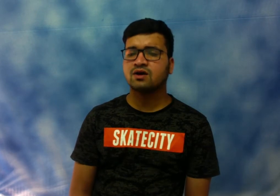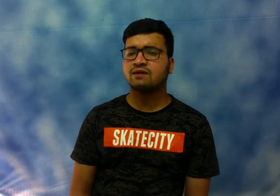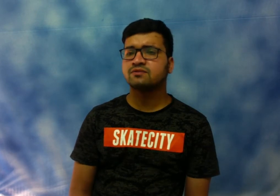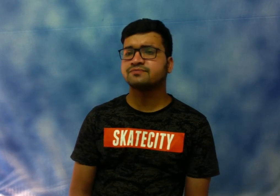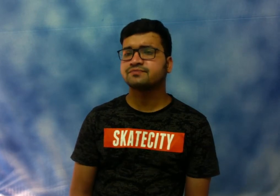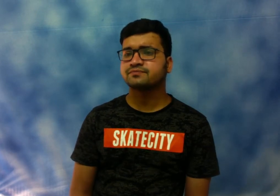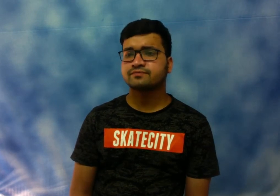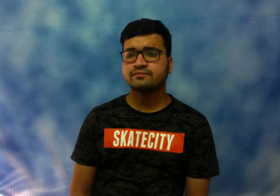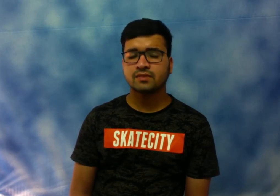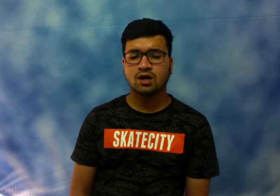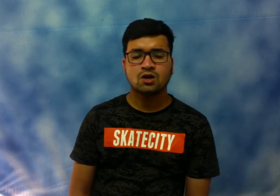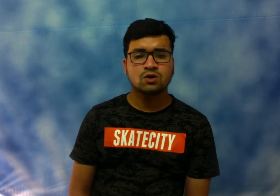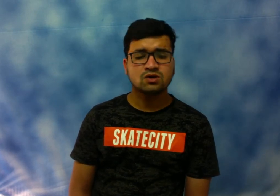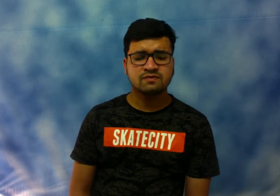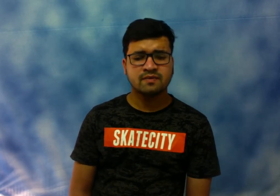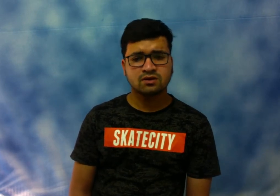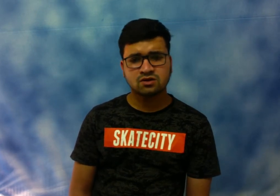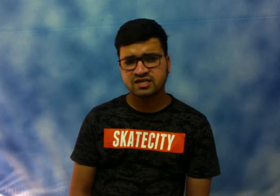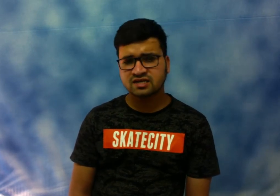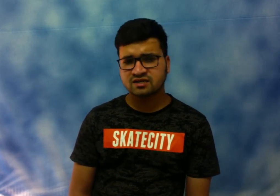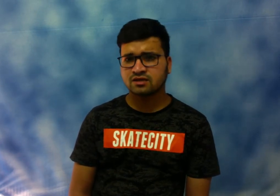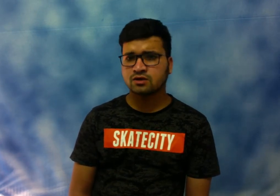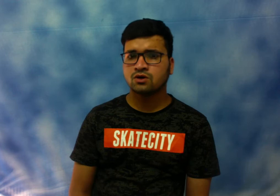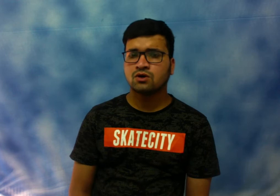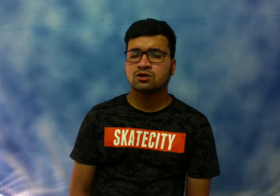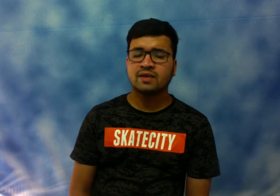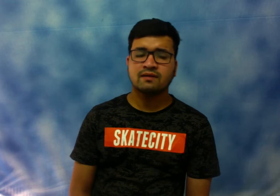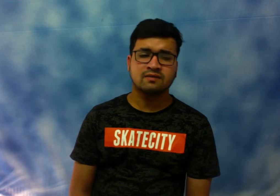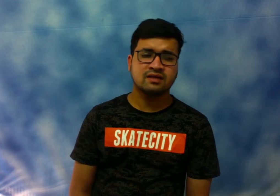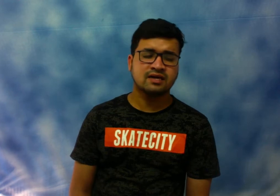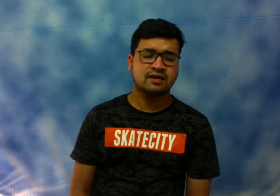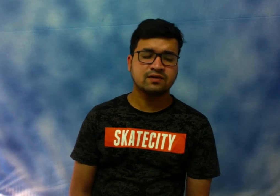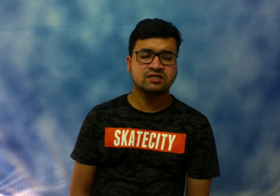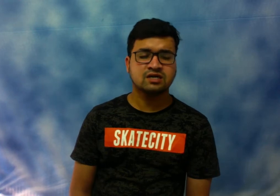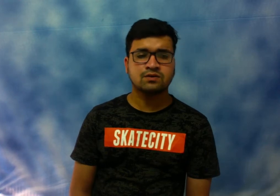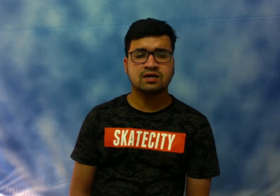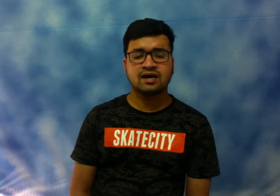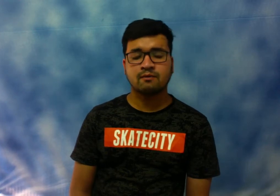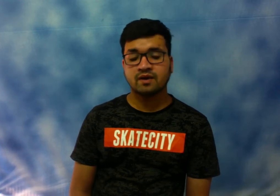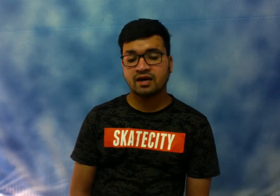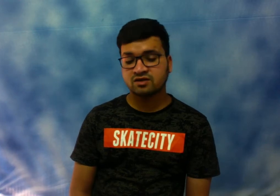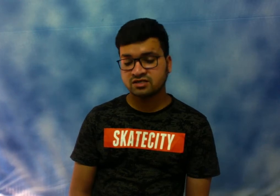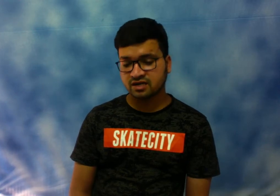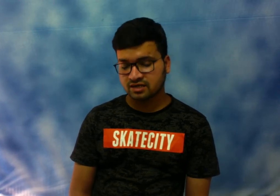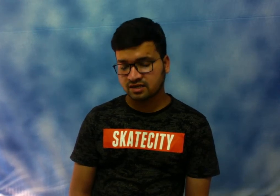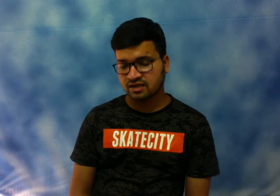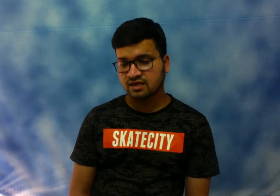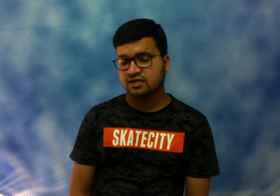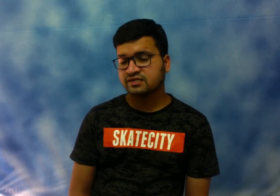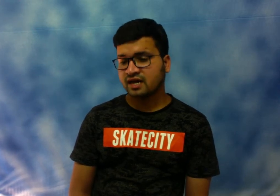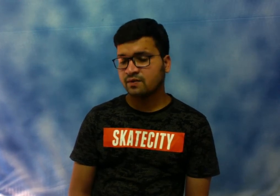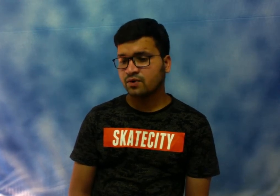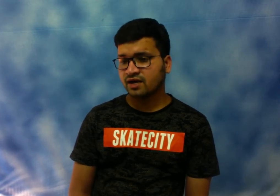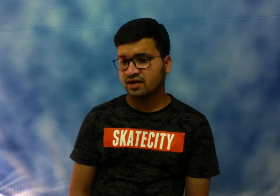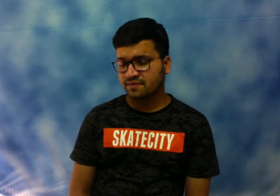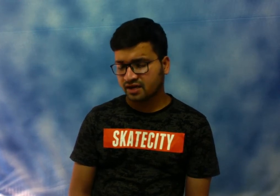आप कुछ समय बाद उनको चेंज कर देते हो। तो मैं आप सभी से यही रिक्वेस्ट करूँगा कि अगर आपको ऐसी चीज़ें निकलती हैं, चाहे वो पुराने कपड़े